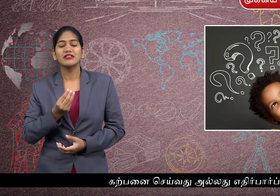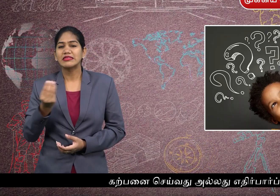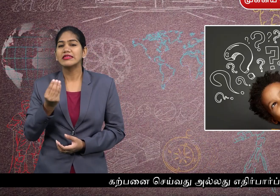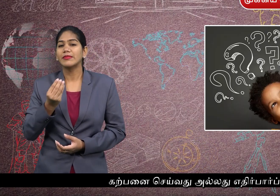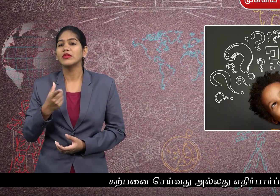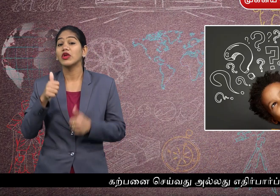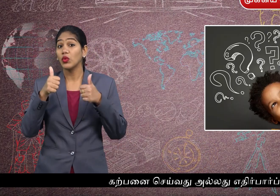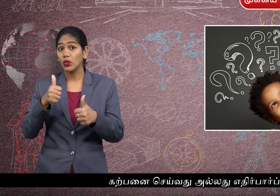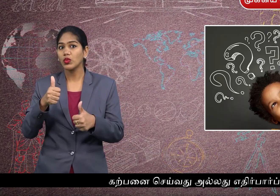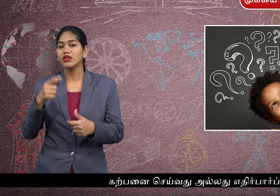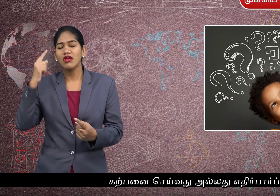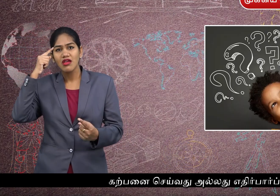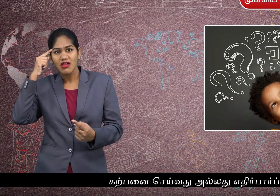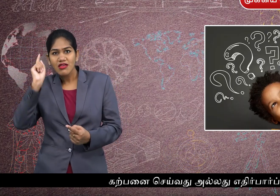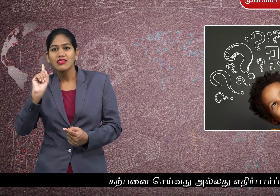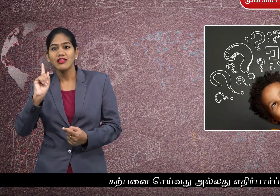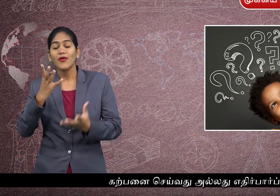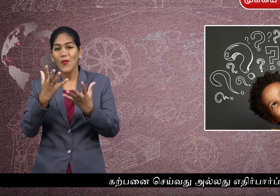எதிர்பார்ப்பது.